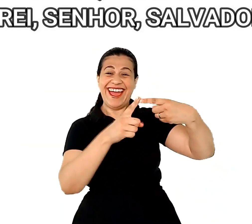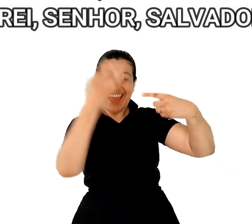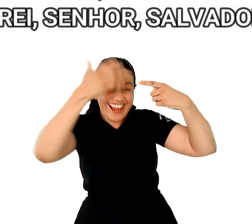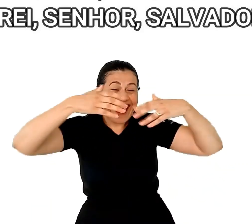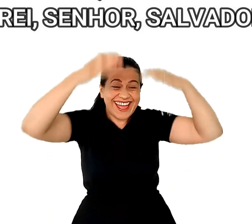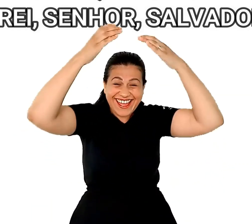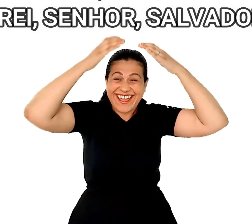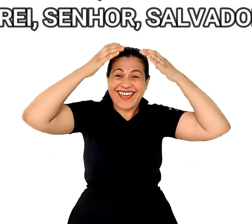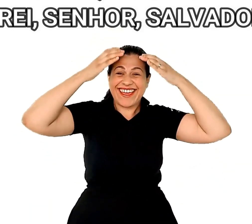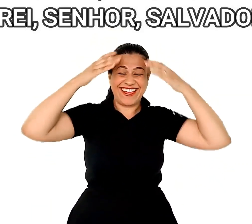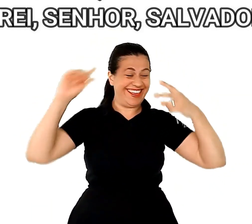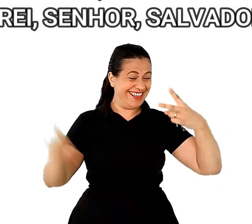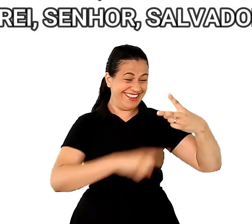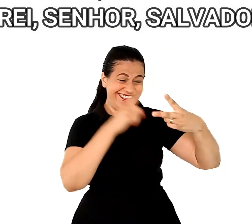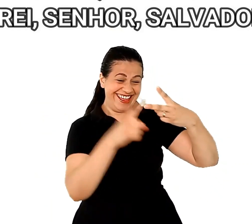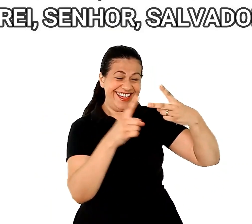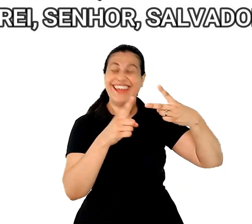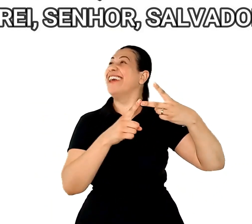Rei, Senhor,